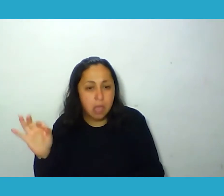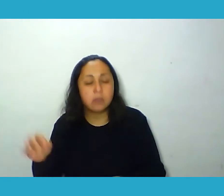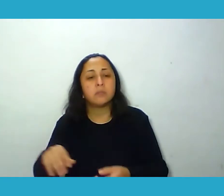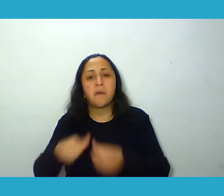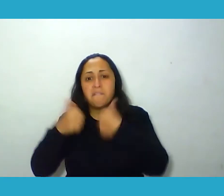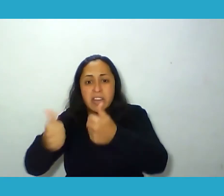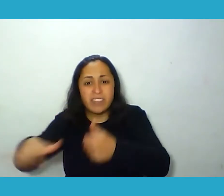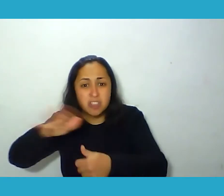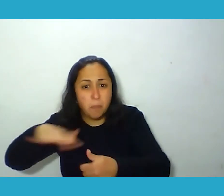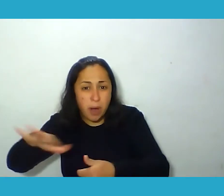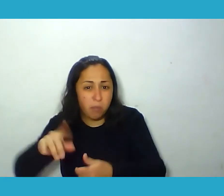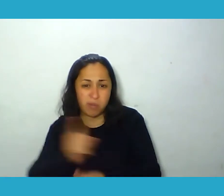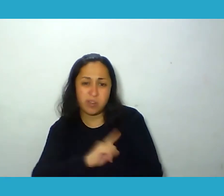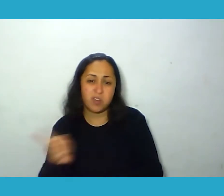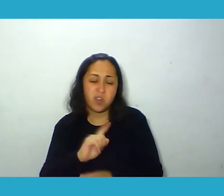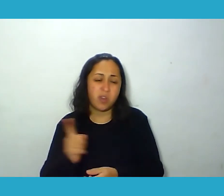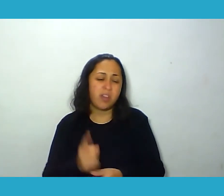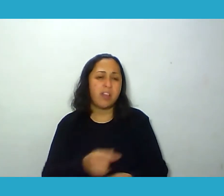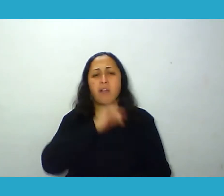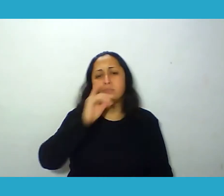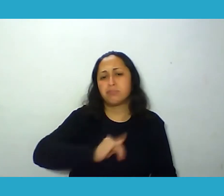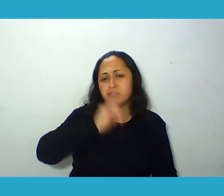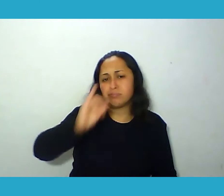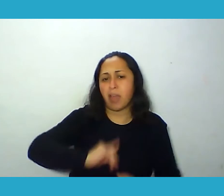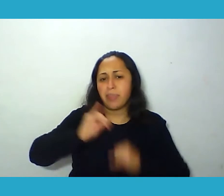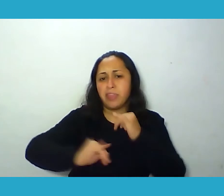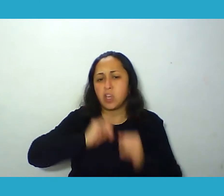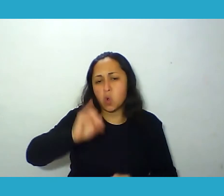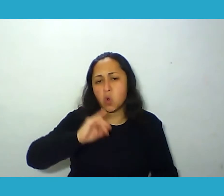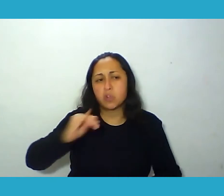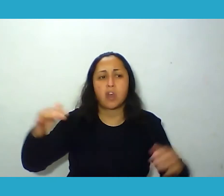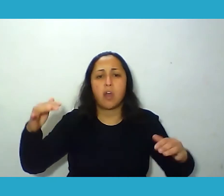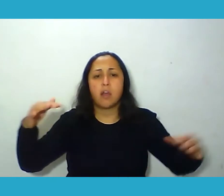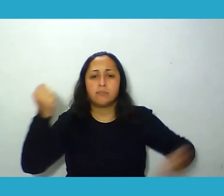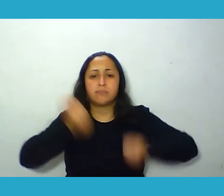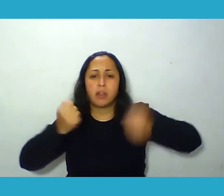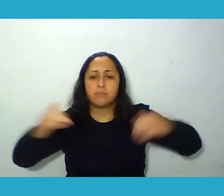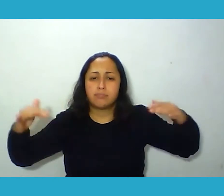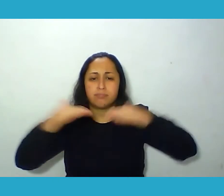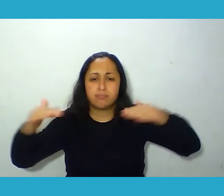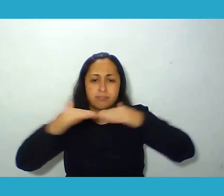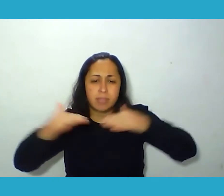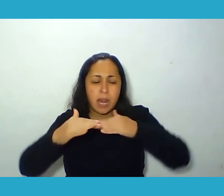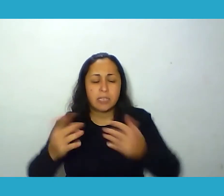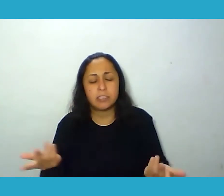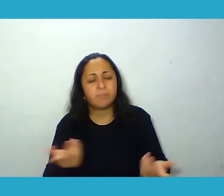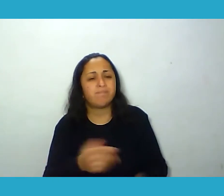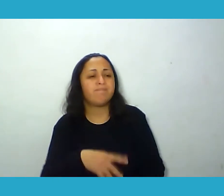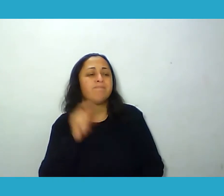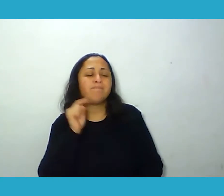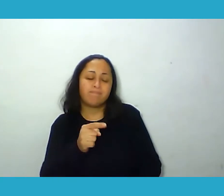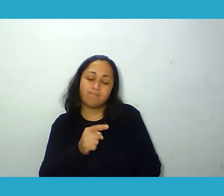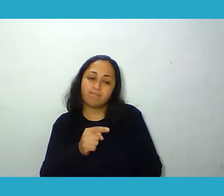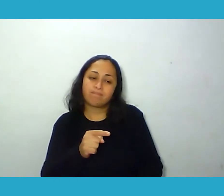pueblo. Llenan de discursos seducidos por el tránsito colapsado, que resulta fácilmente rebatible. Basta con